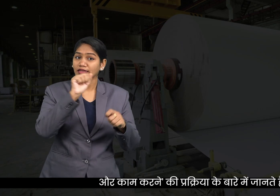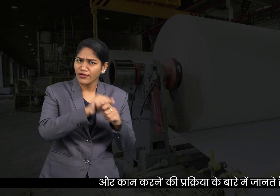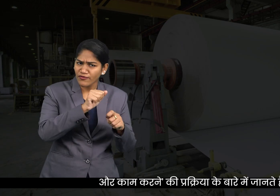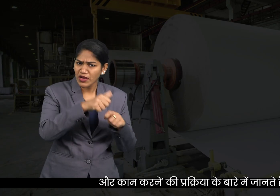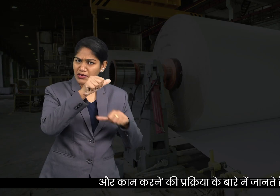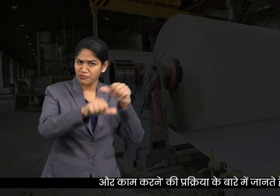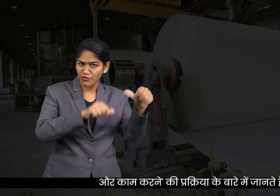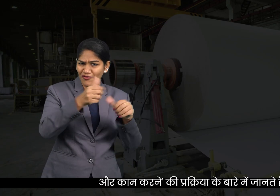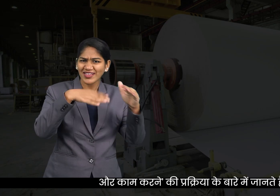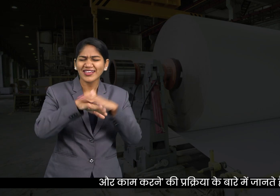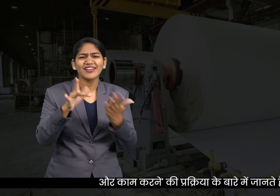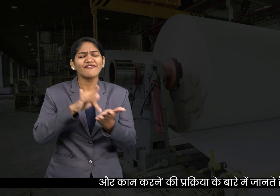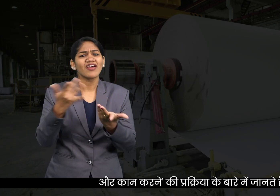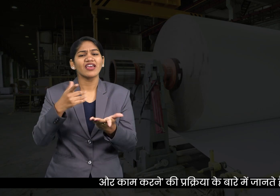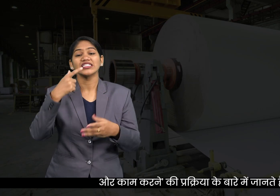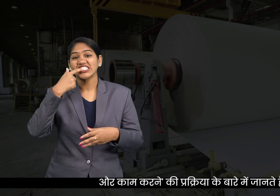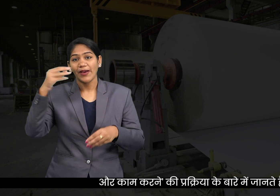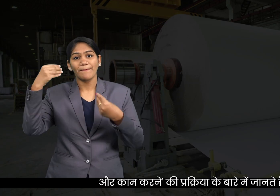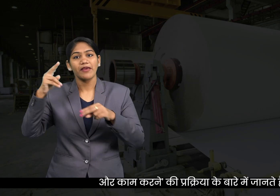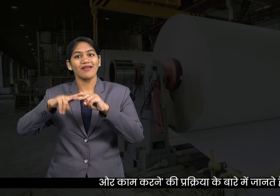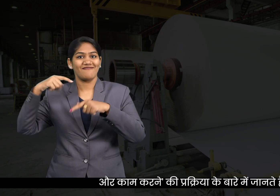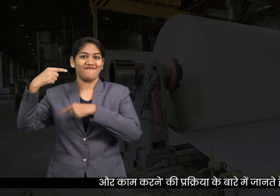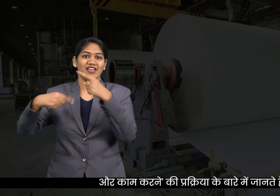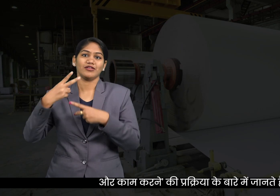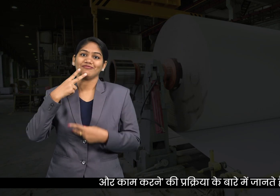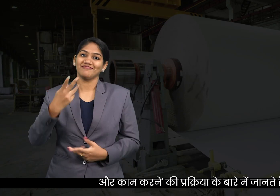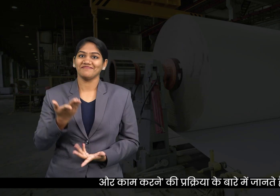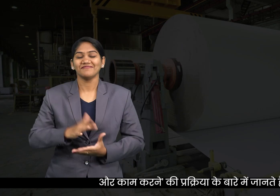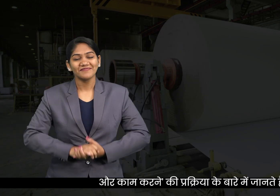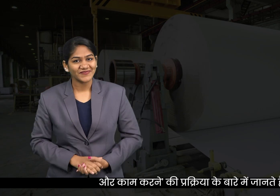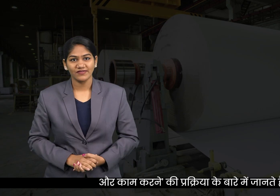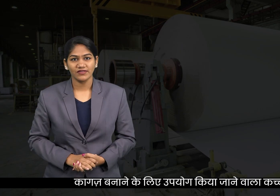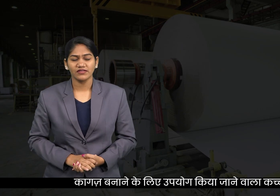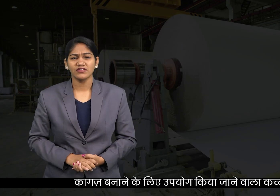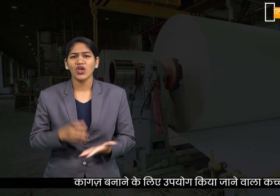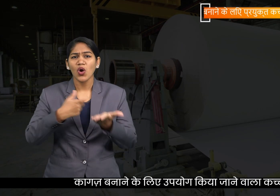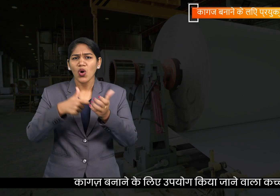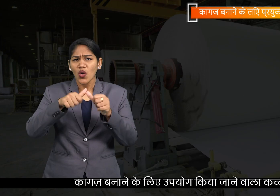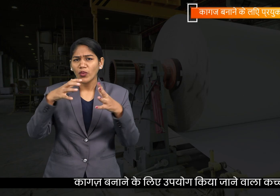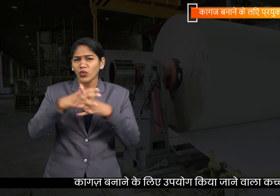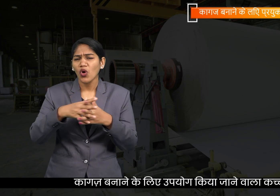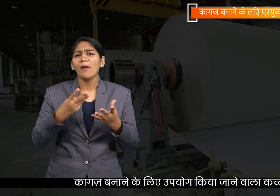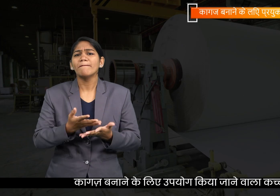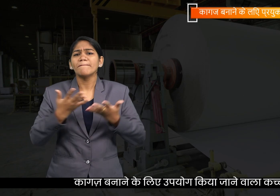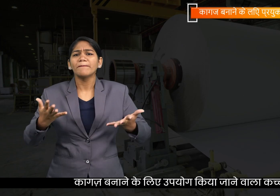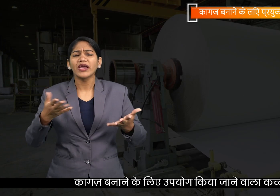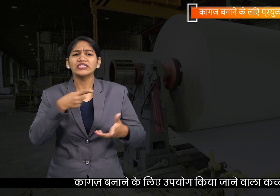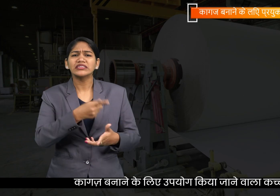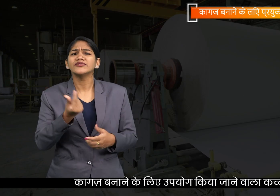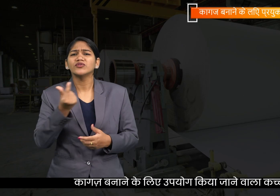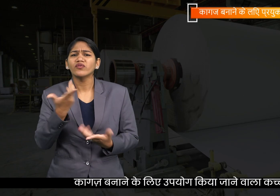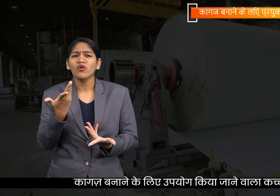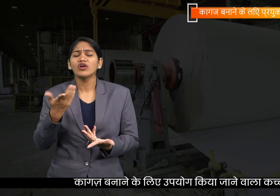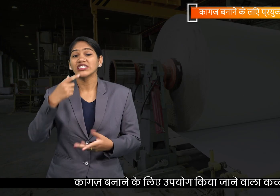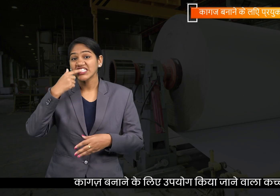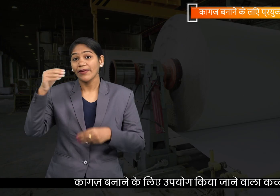प्रक्रिया के बारे में जानते हैं। कागज़ बनाने के लिए उपयोग